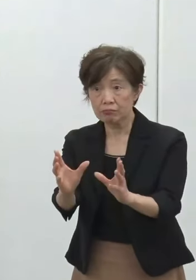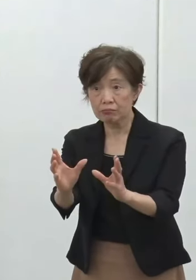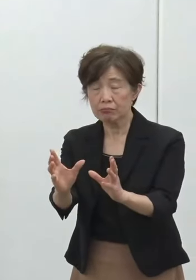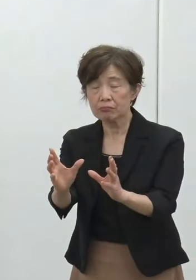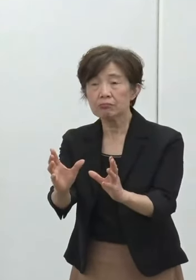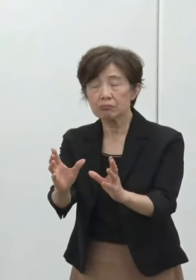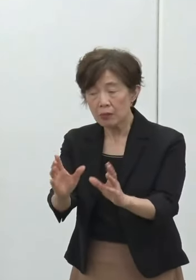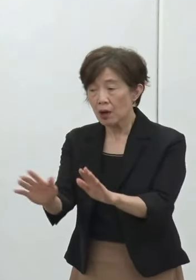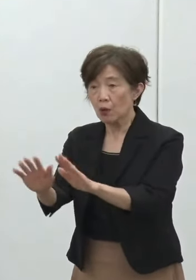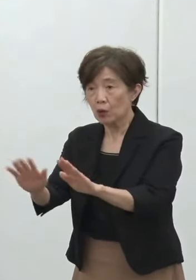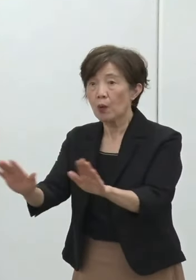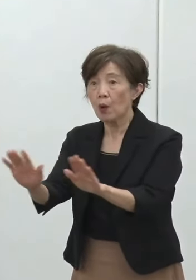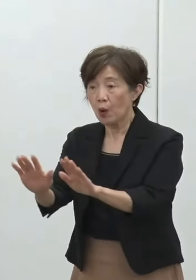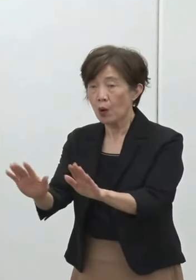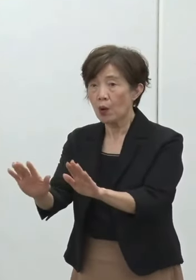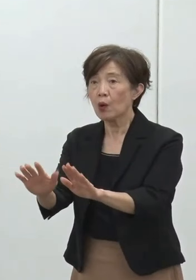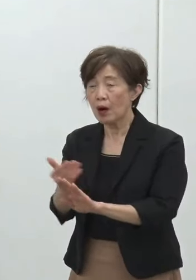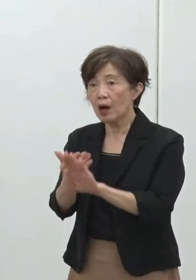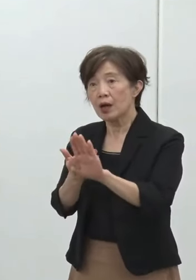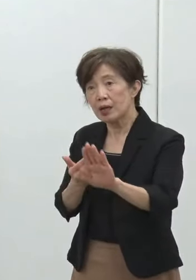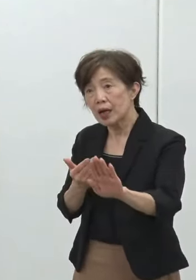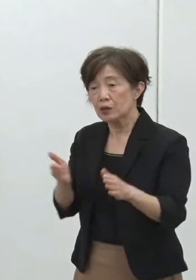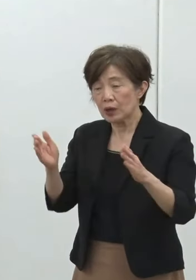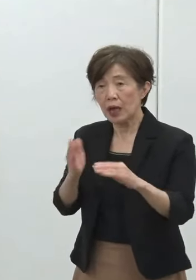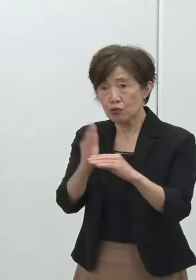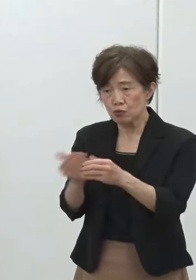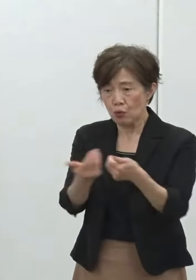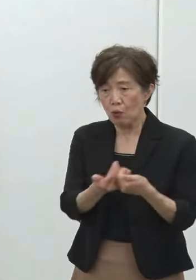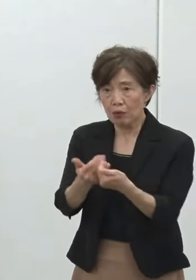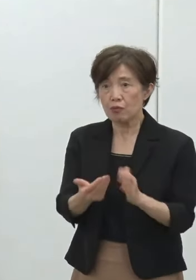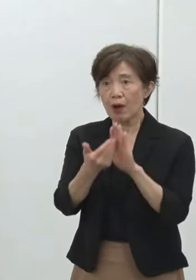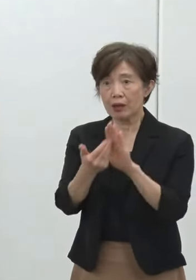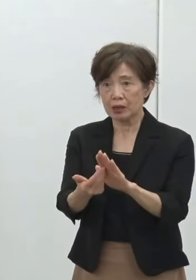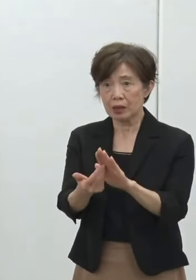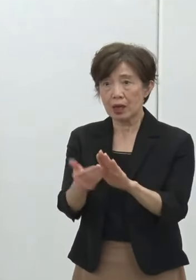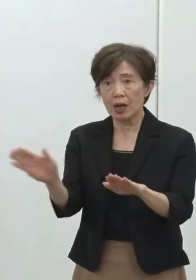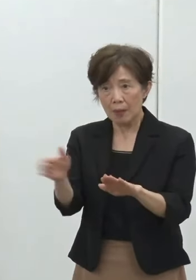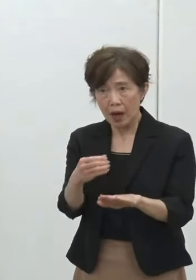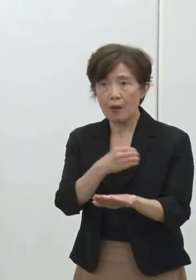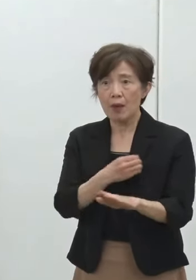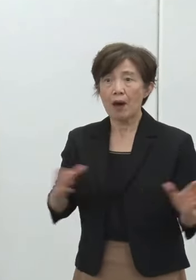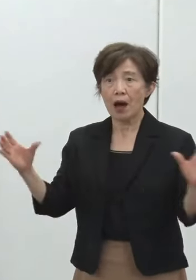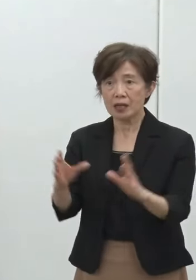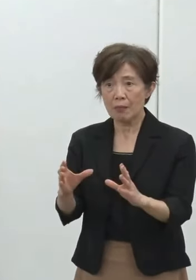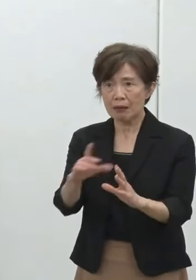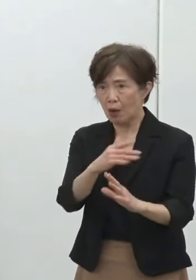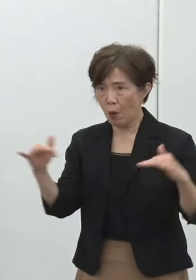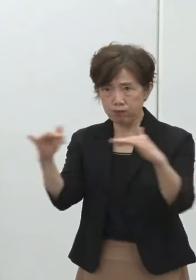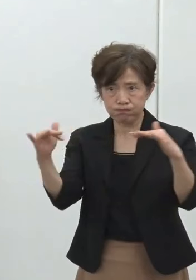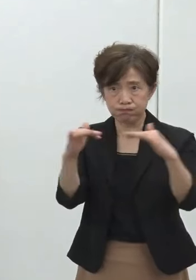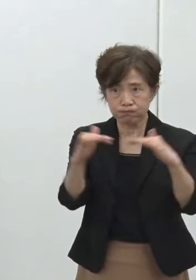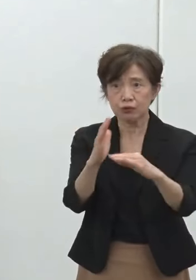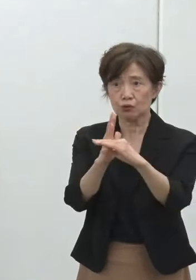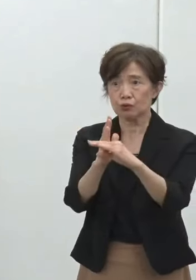それが子どもたち以外にも期間中の混雑回避に関してはもう今からメンバー集まってけんけんがくがくの議論もしております